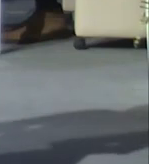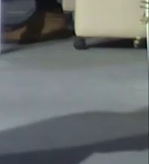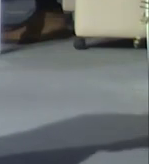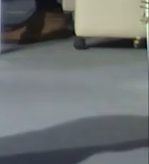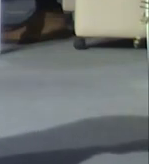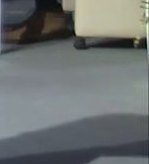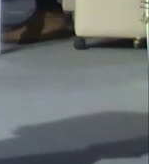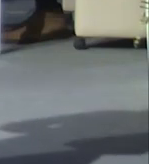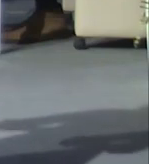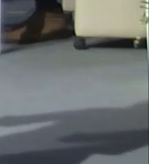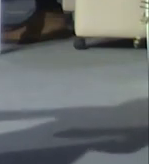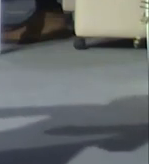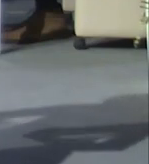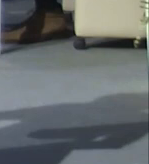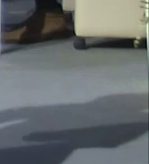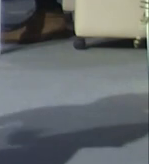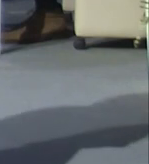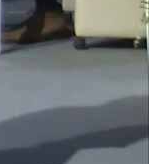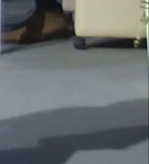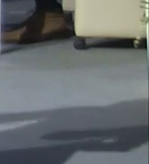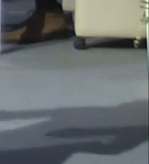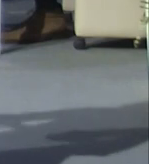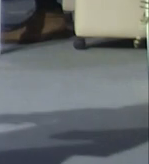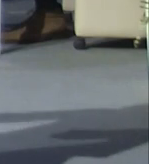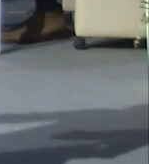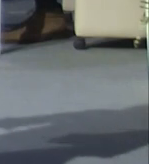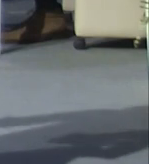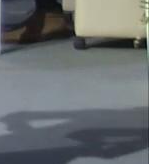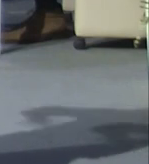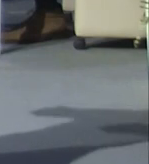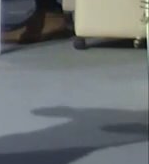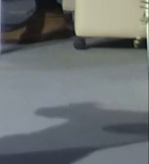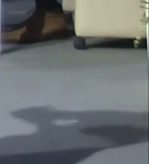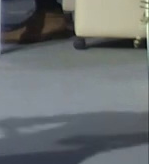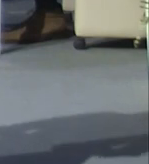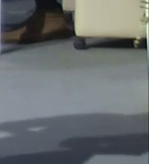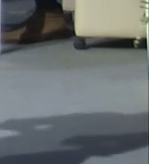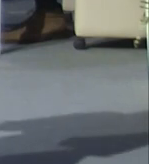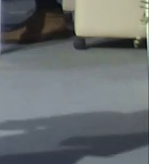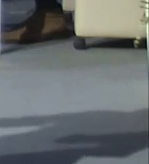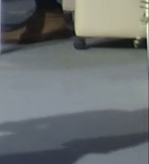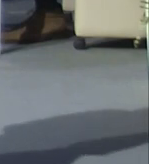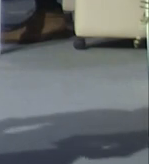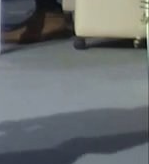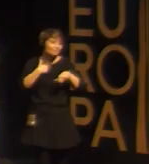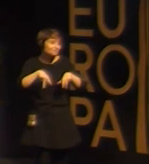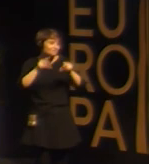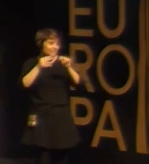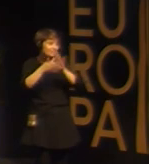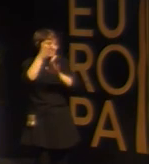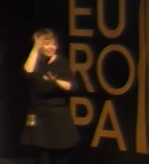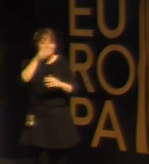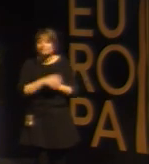admiración y la seguridad y la seguridad para poder aprender todo eso sazonado de alegría